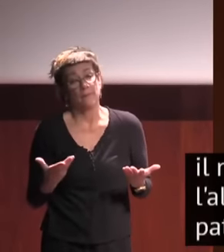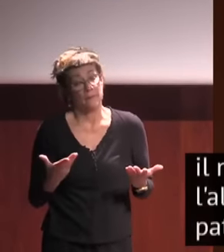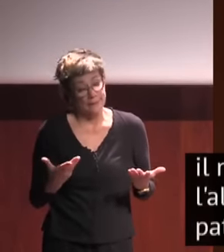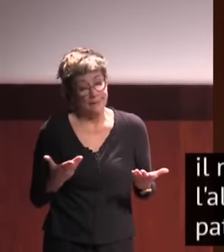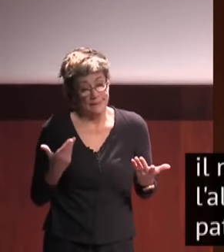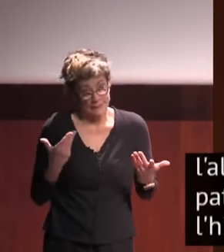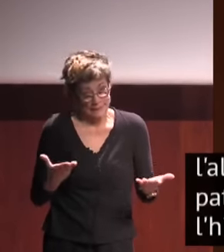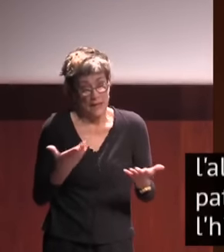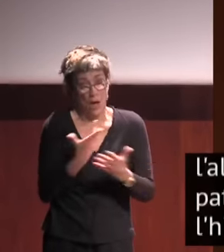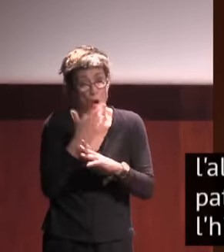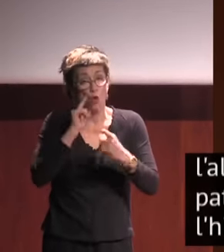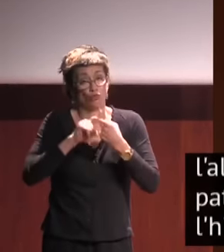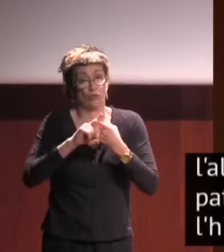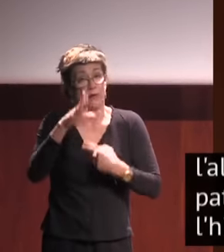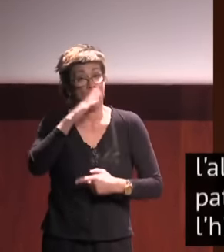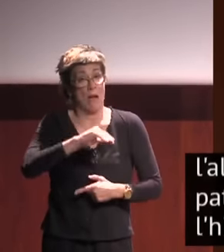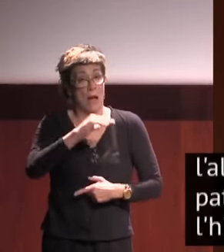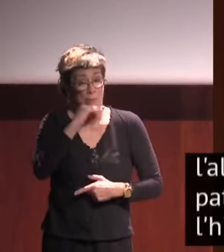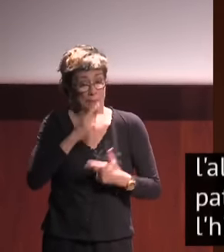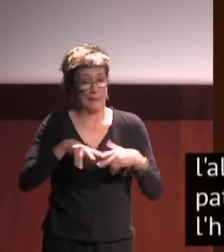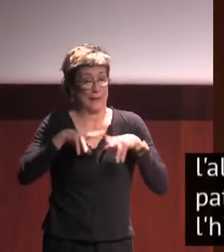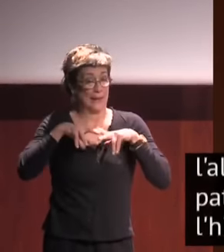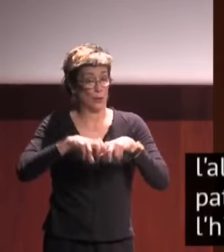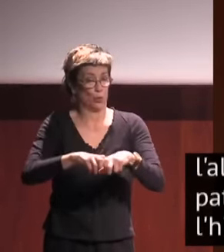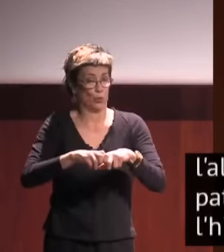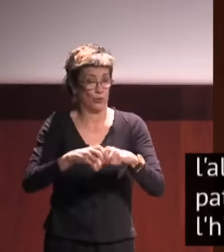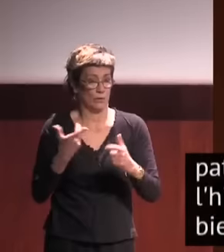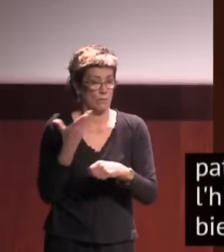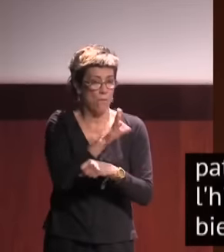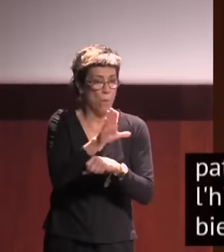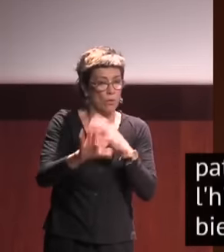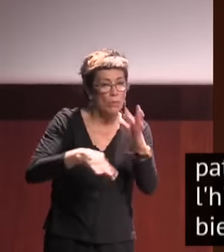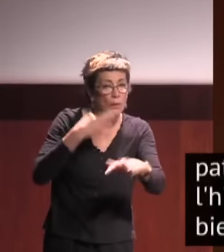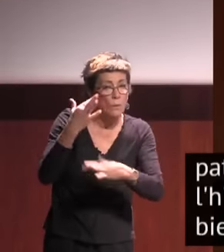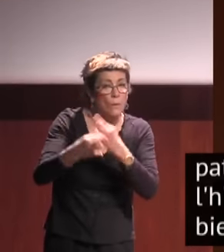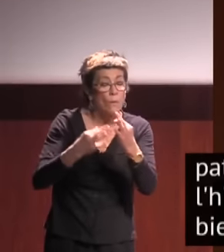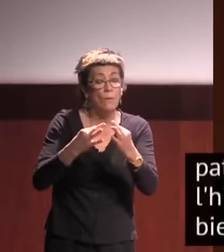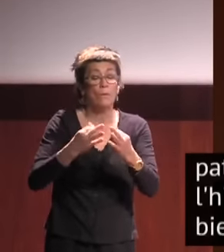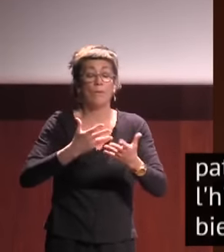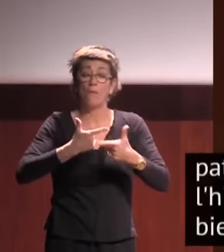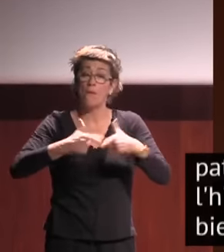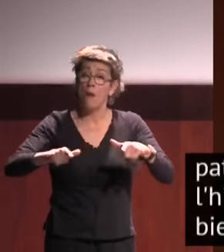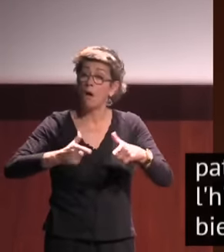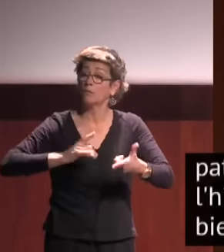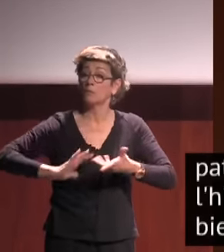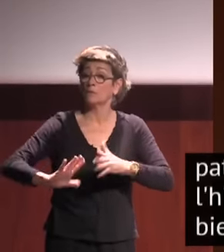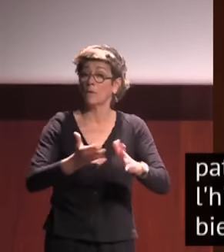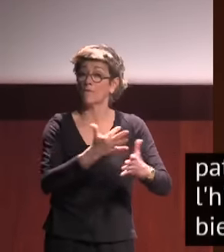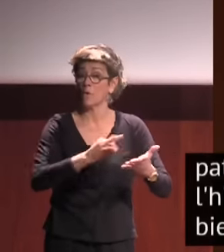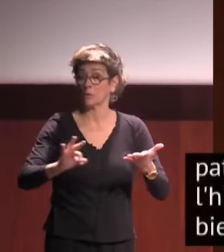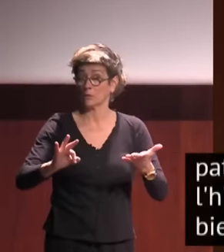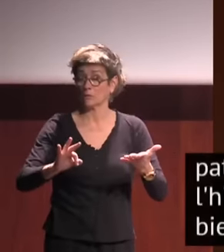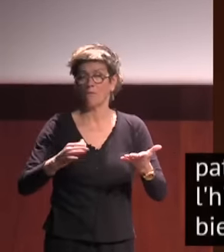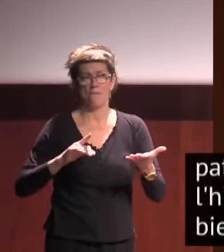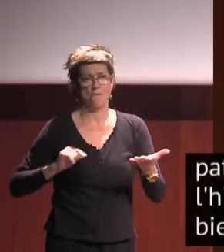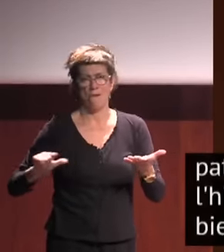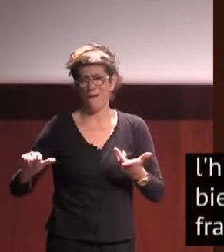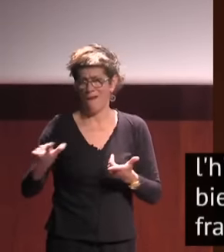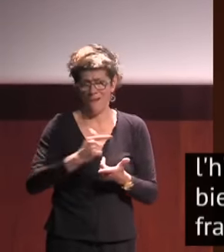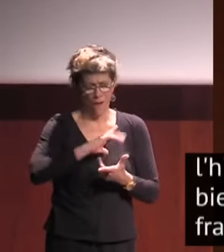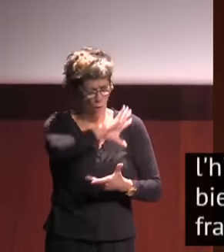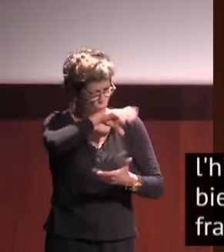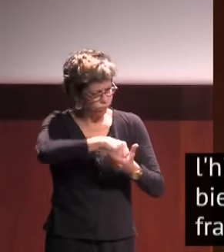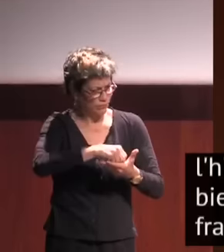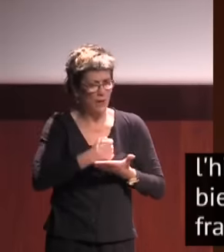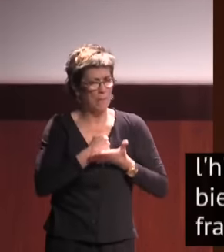bien l'objectif de cet après-midi d'étude de vous le faire découvrir, la langue des signes française est bien présente dans notre patrimoine